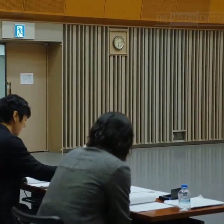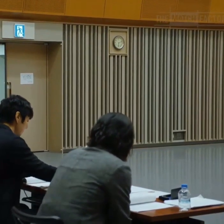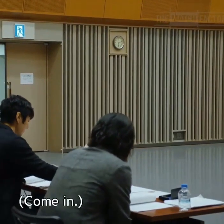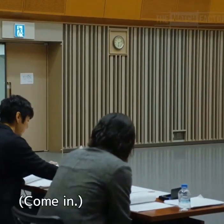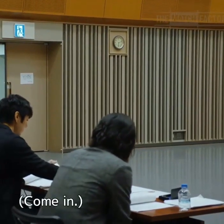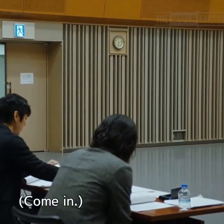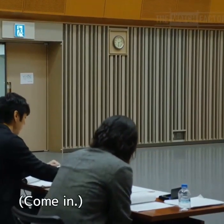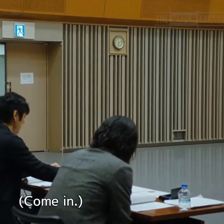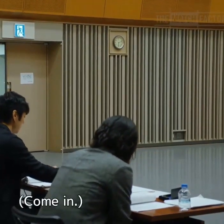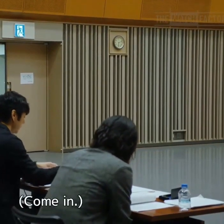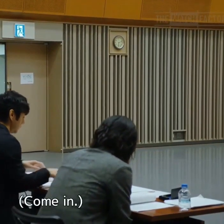スローせよ。